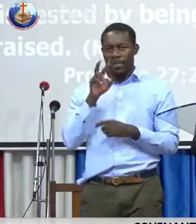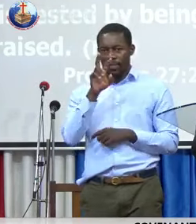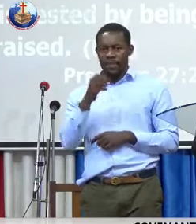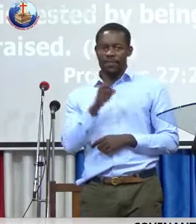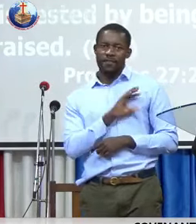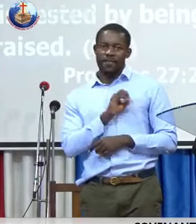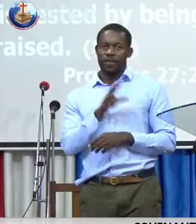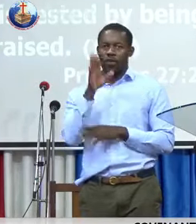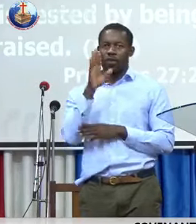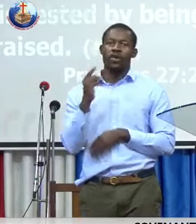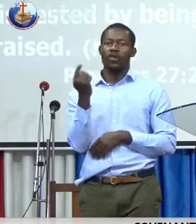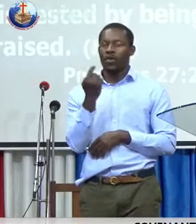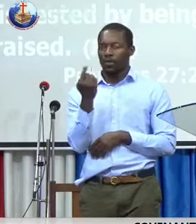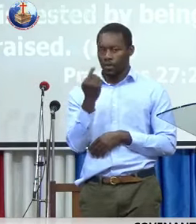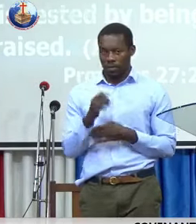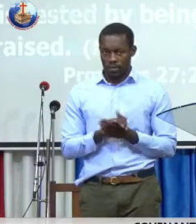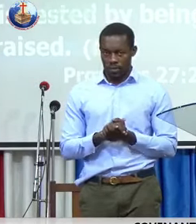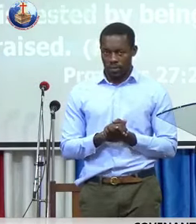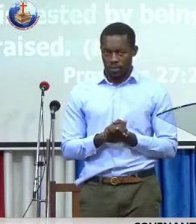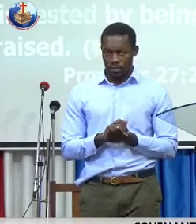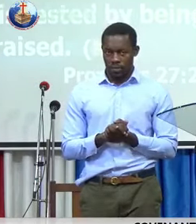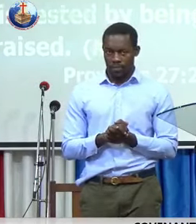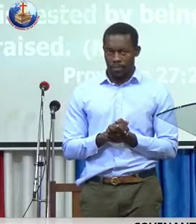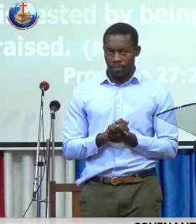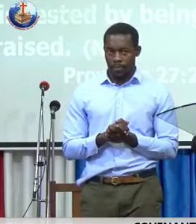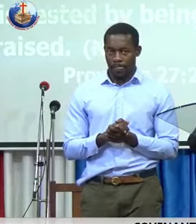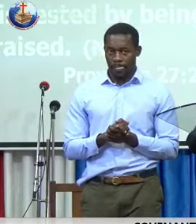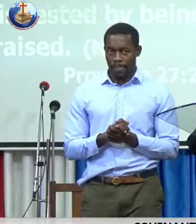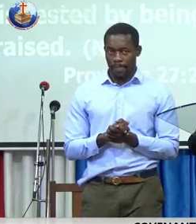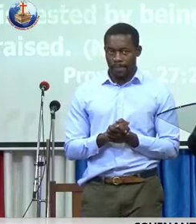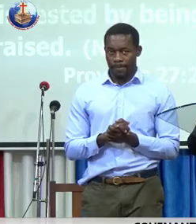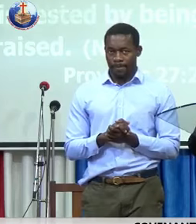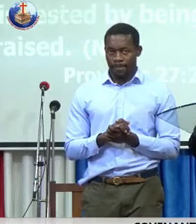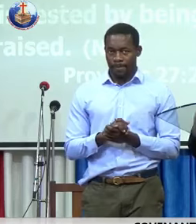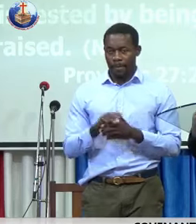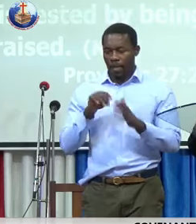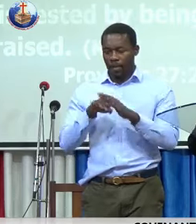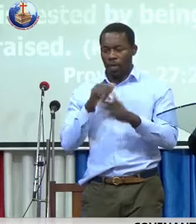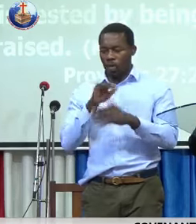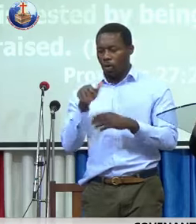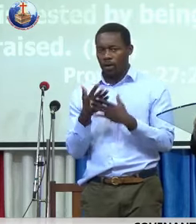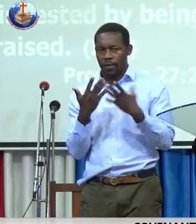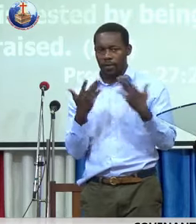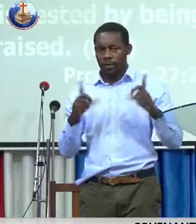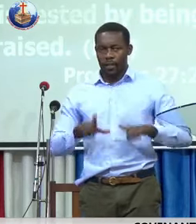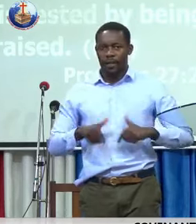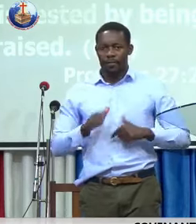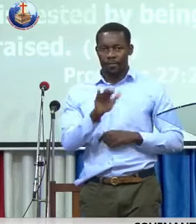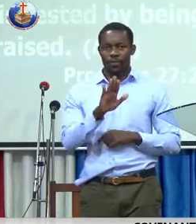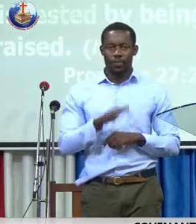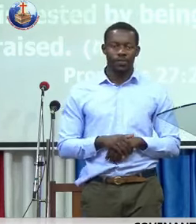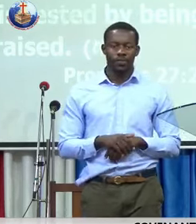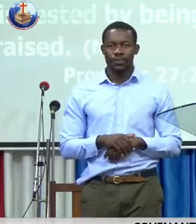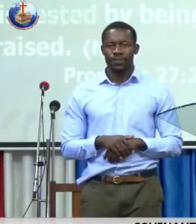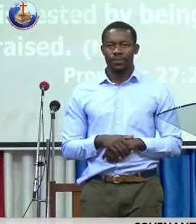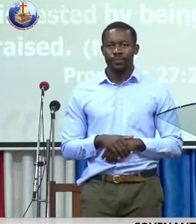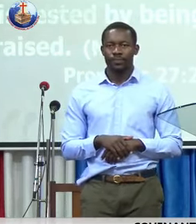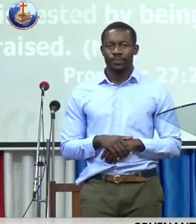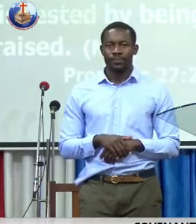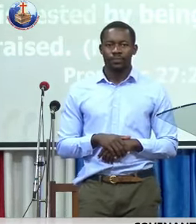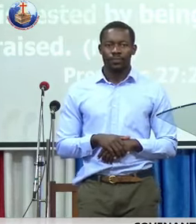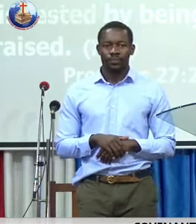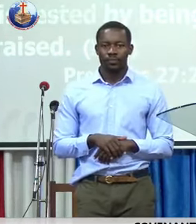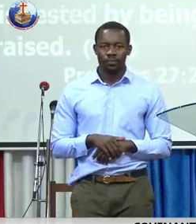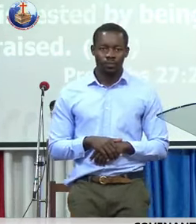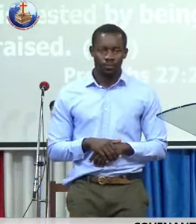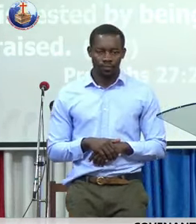yeyote anatutazama anafaa kuona kicho cha Mungu ndani mwetu. In every aspect of our lives. Katika kila eneo la maisha yetu.